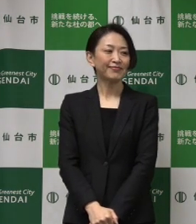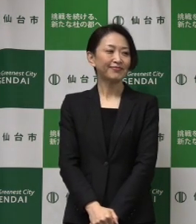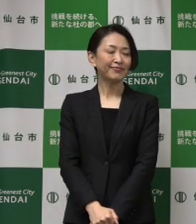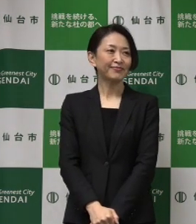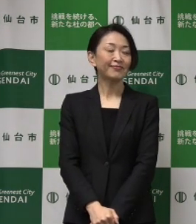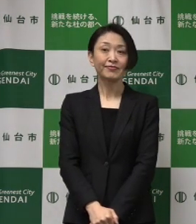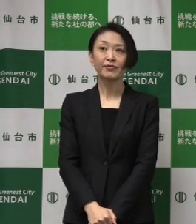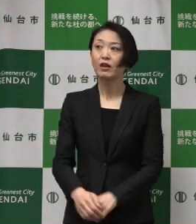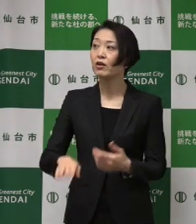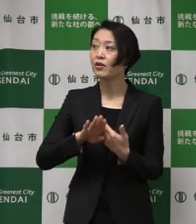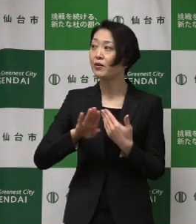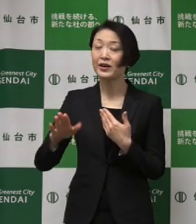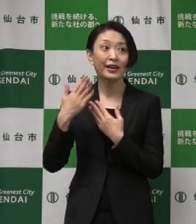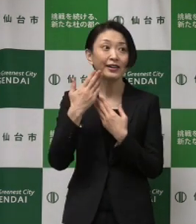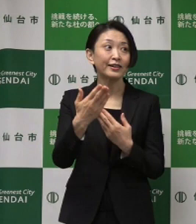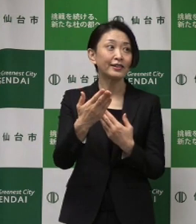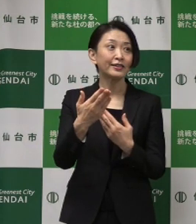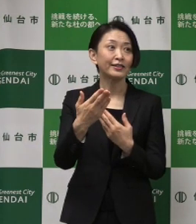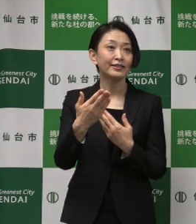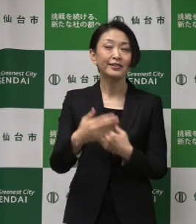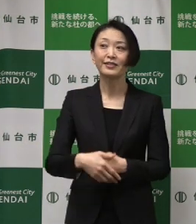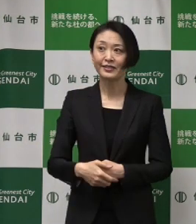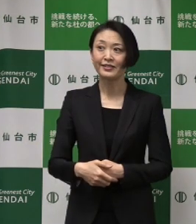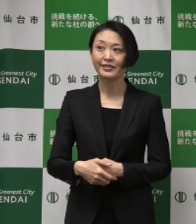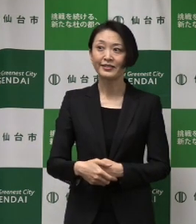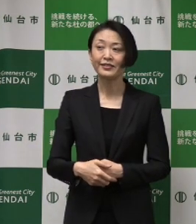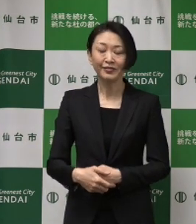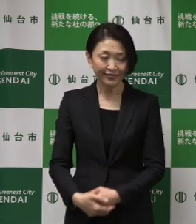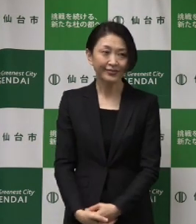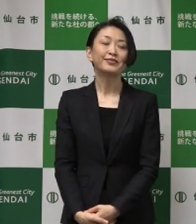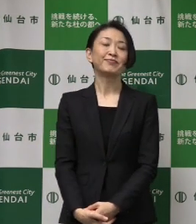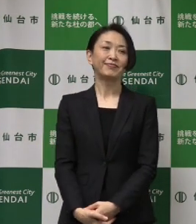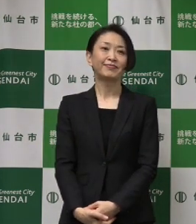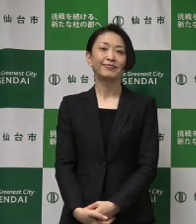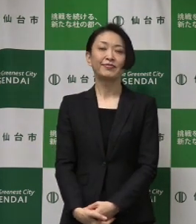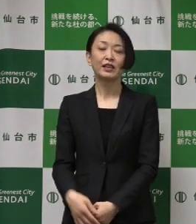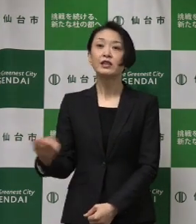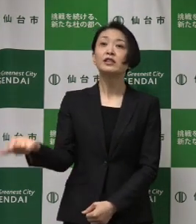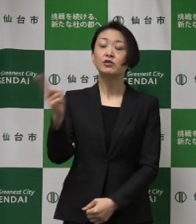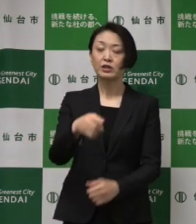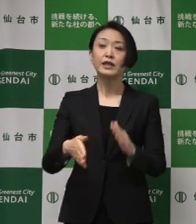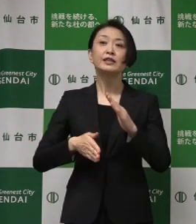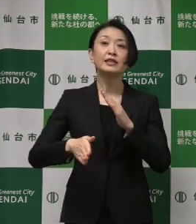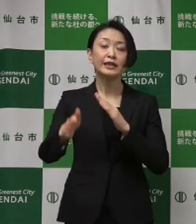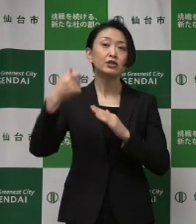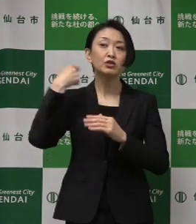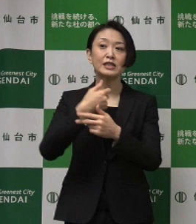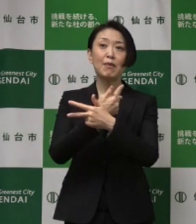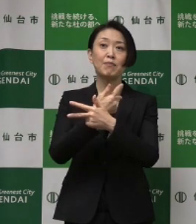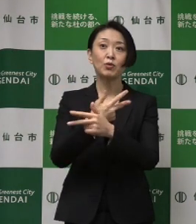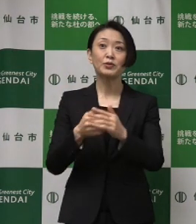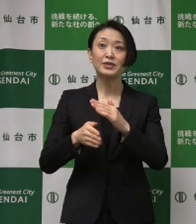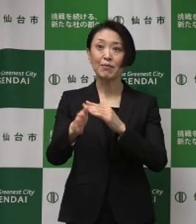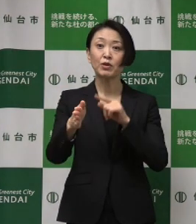はい、他にご質問いかがでしょうか。よろしいでしょうか。はい、では続きまして、地下鉄南北線の新型車